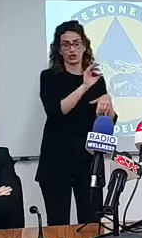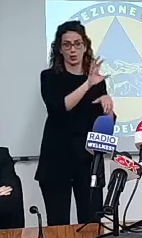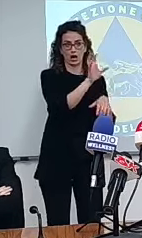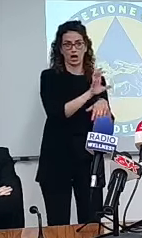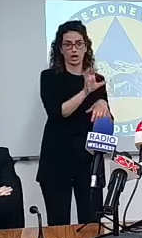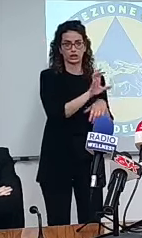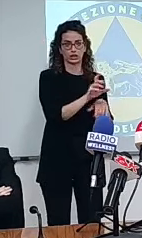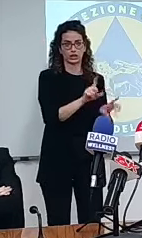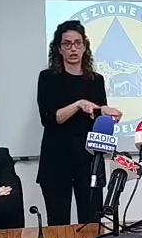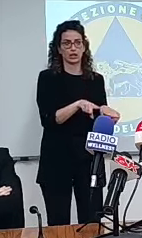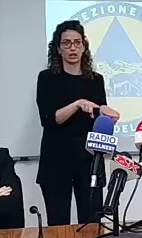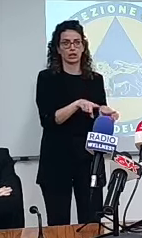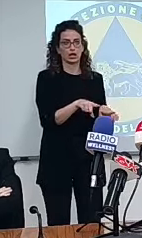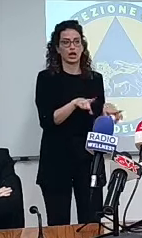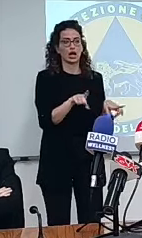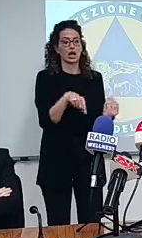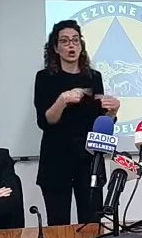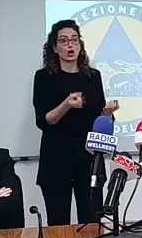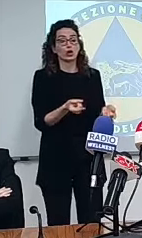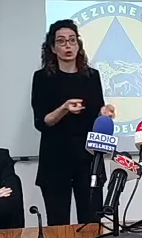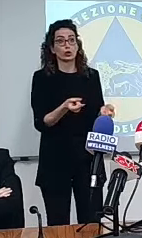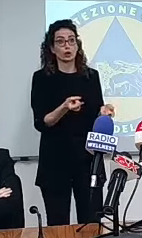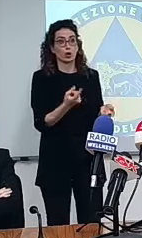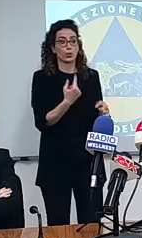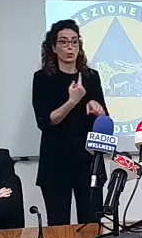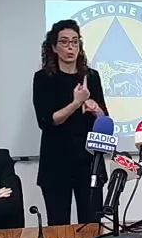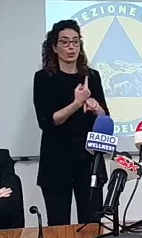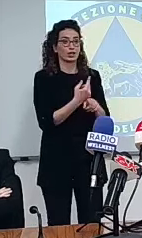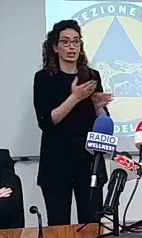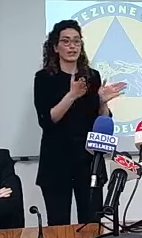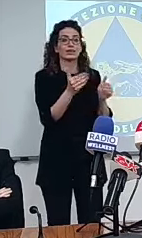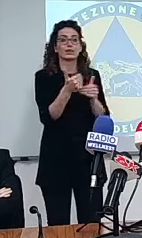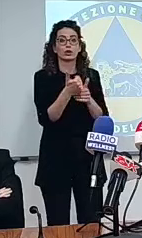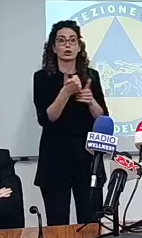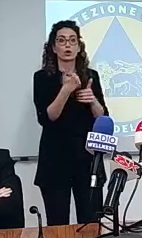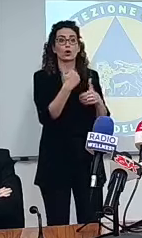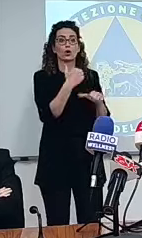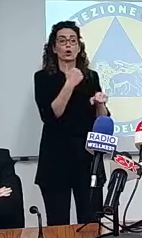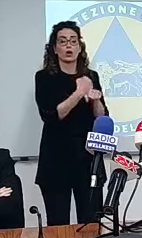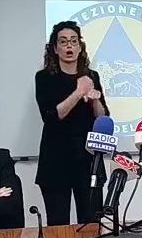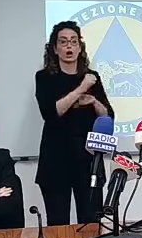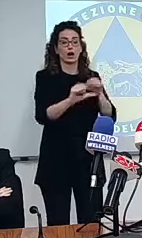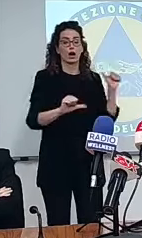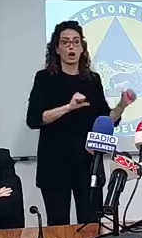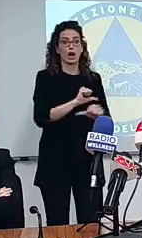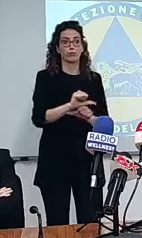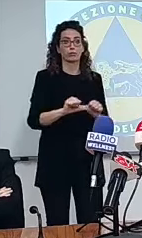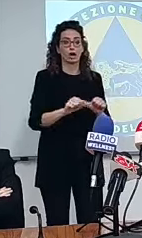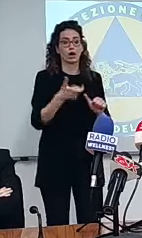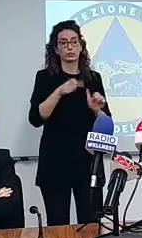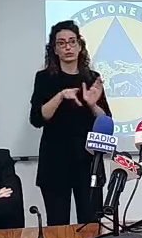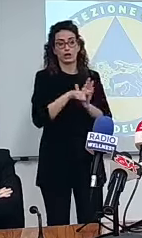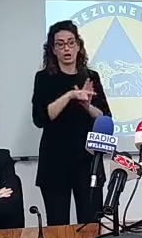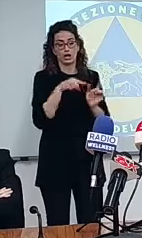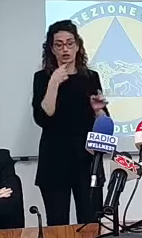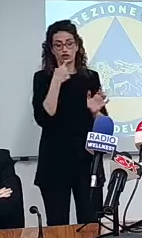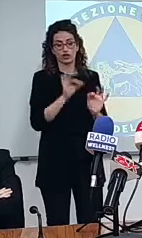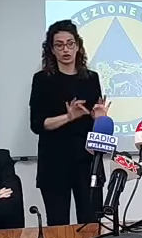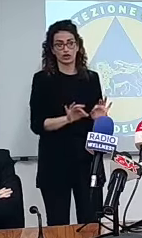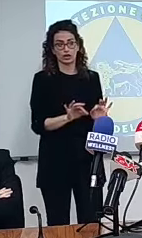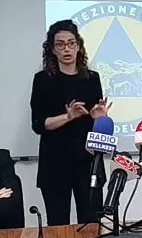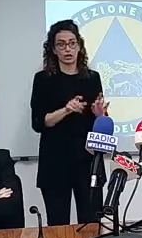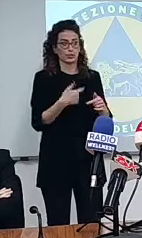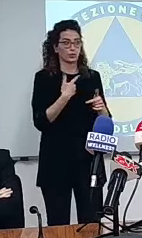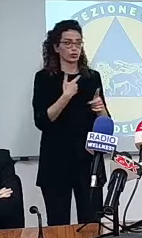poi dovrebbero essere cambiati di settore, di mansione, perché questo prevede il decreto legge, si apre un